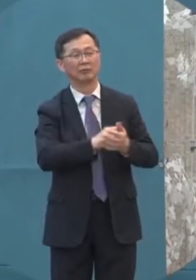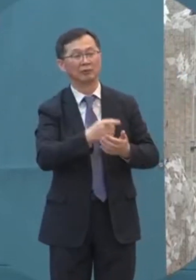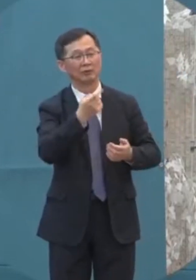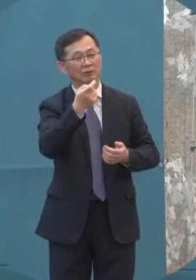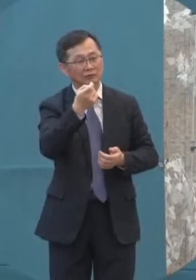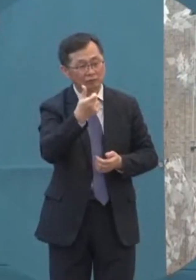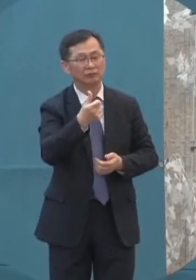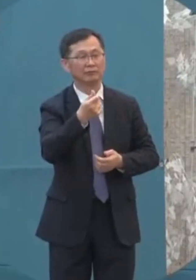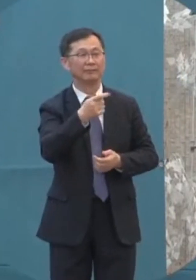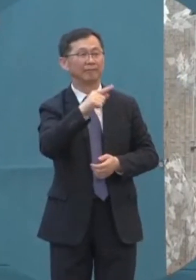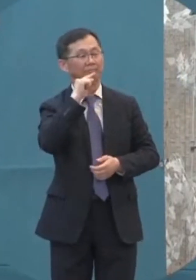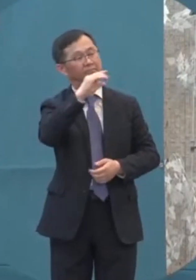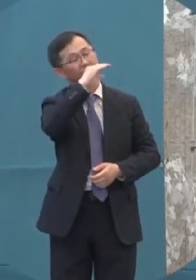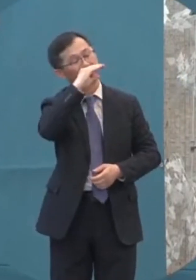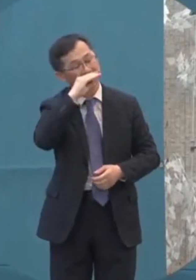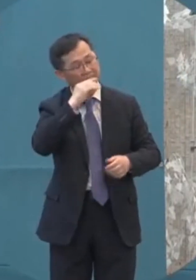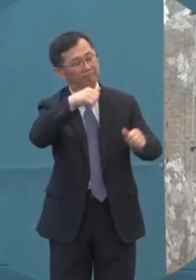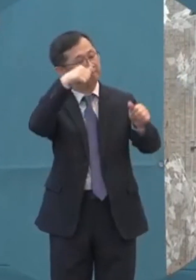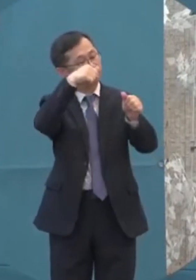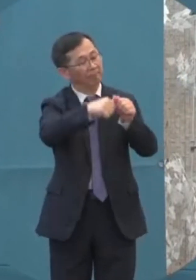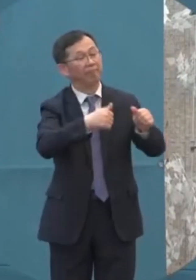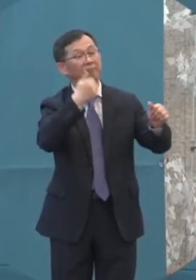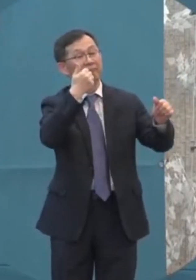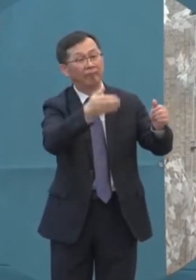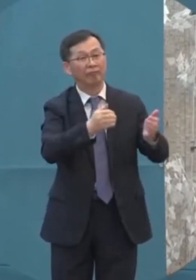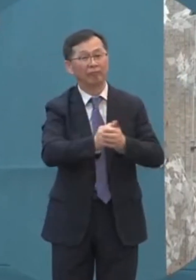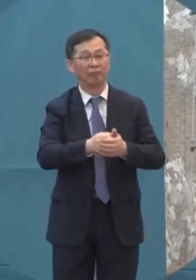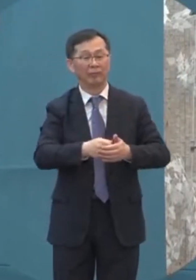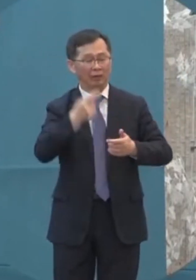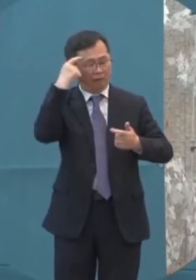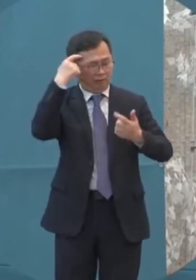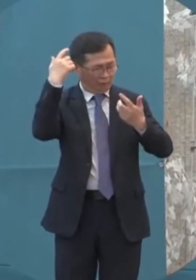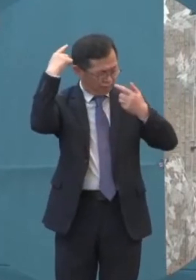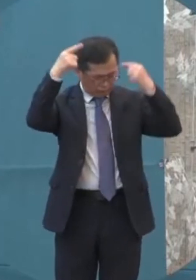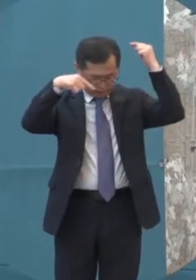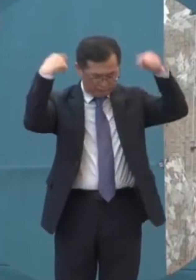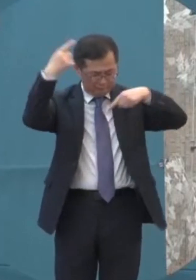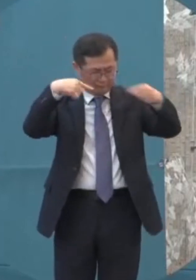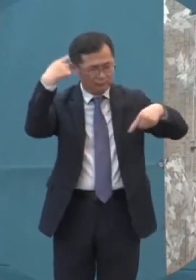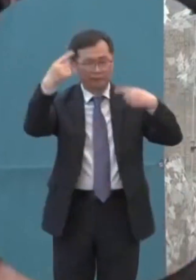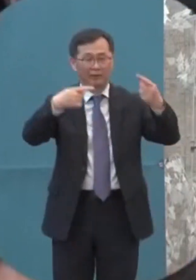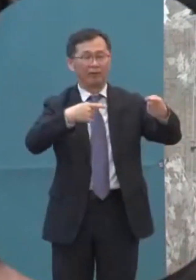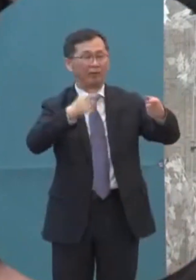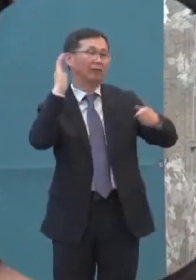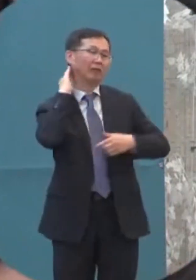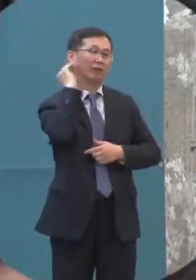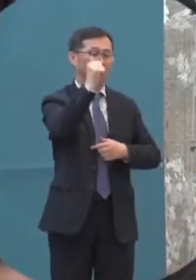좀 고급스러운 표현 쓸게요. 혼미한 대통령이